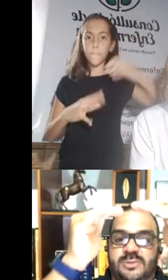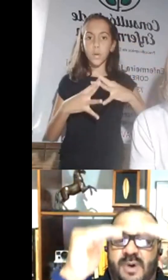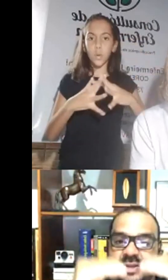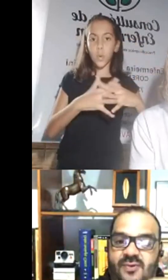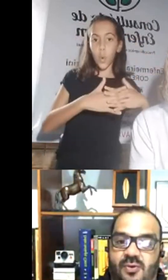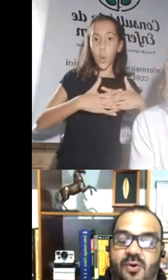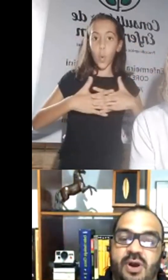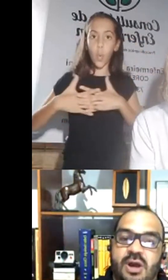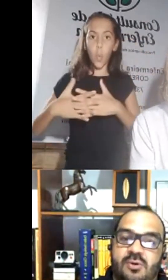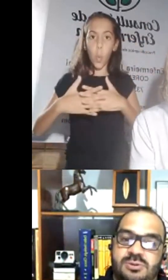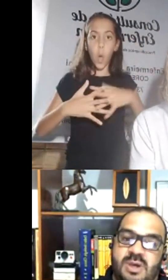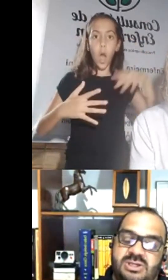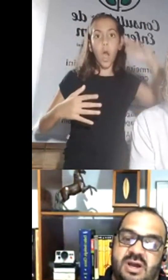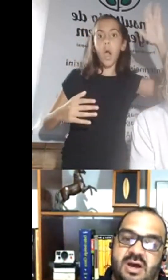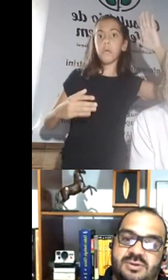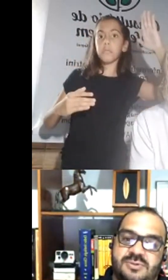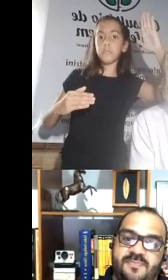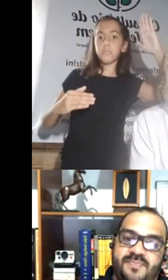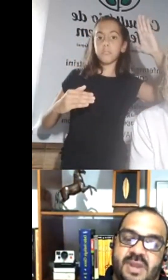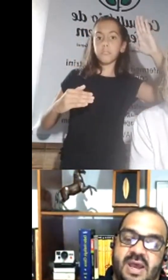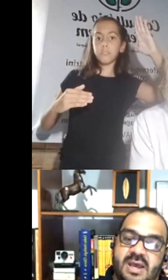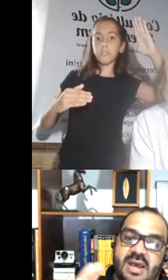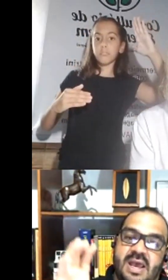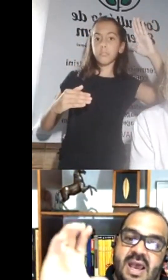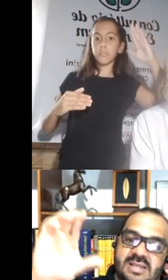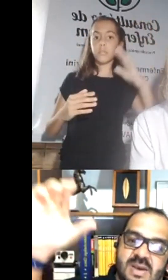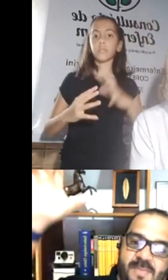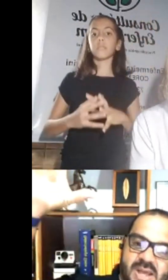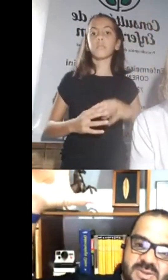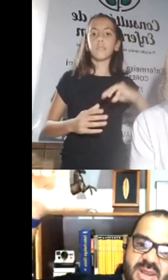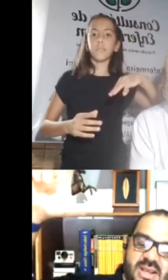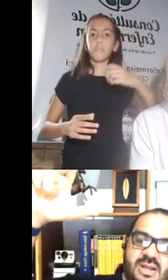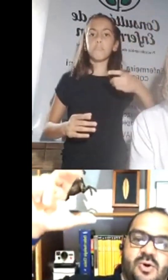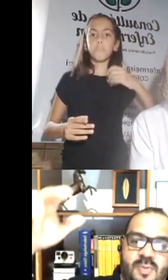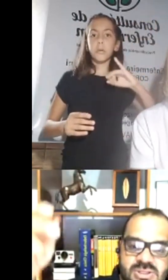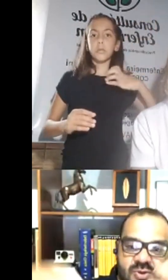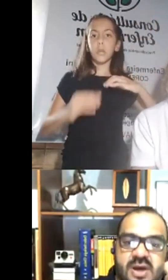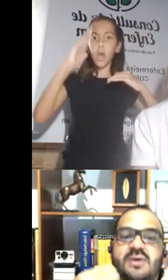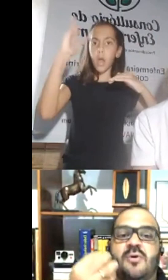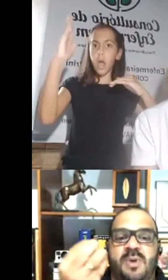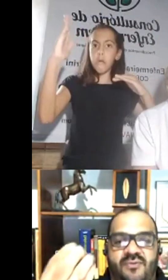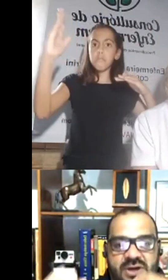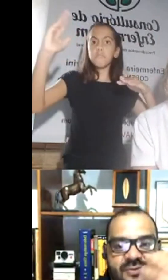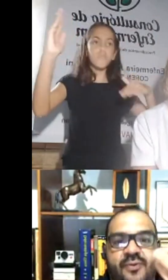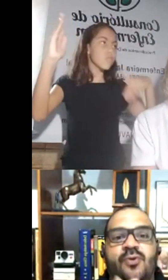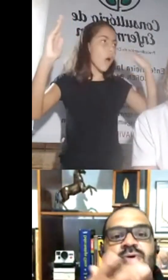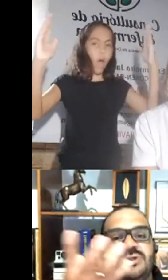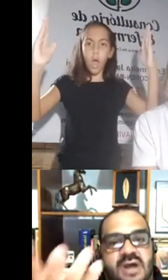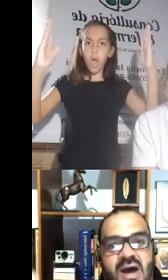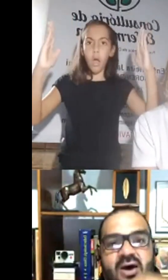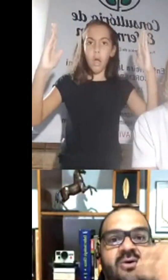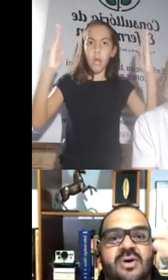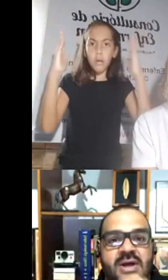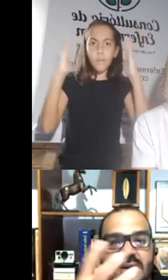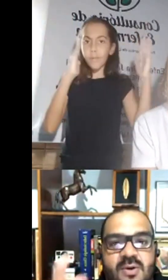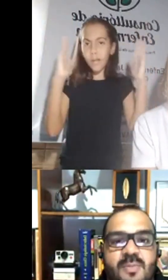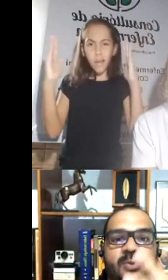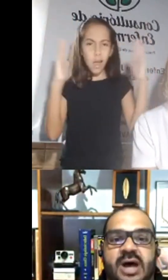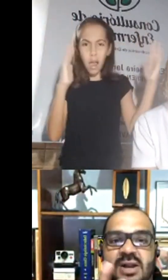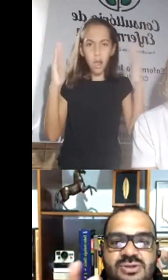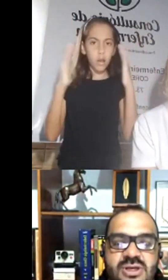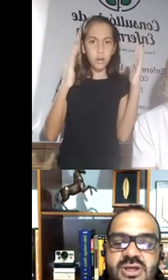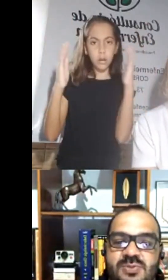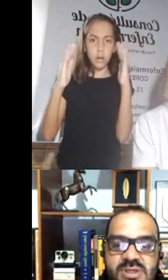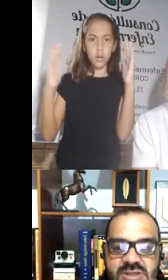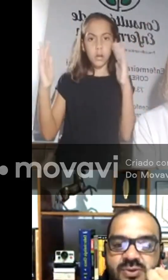e outra parte ficou com os mexicanos, né? Essa parte americana começou a comer fast food e tal,